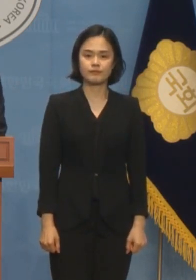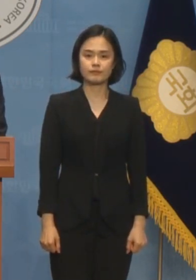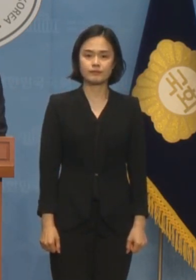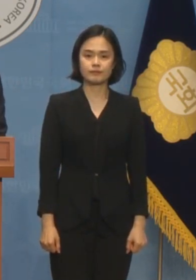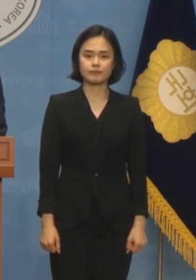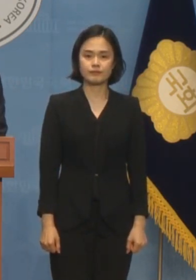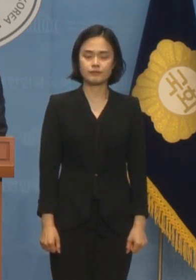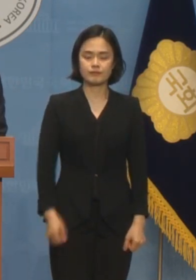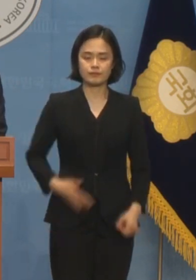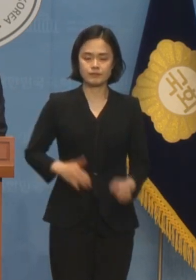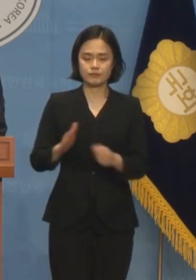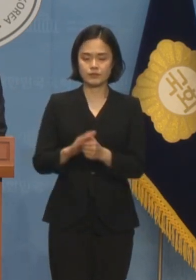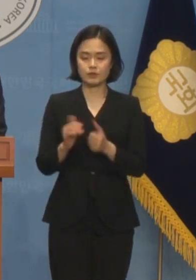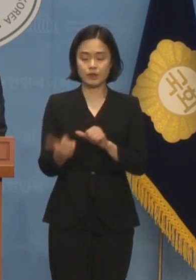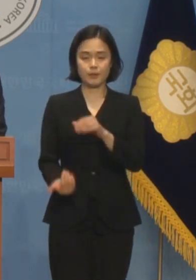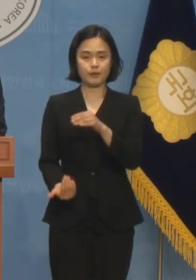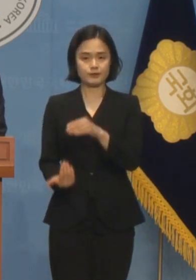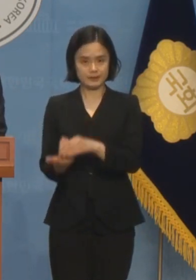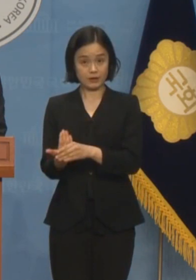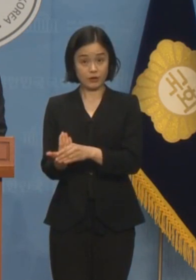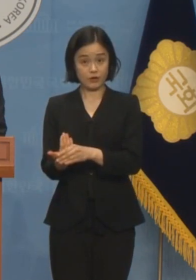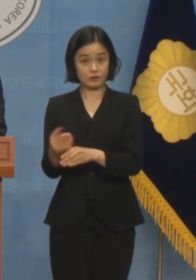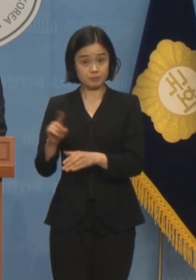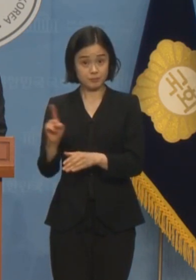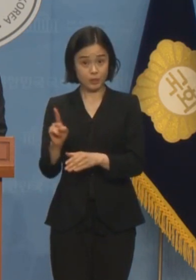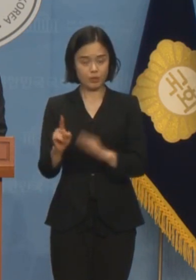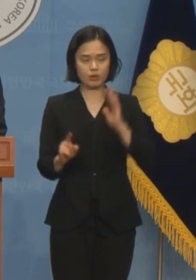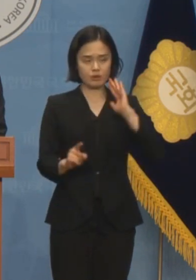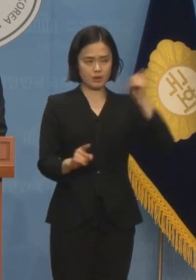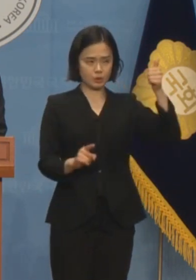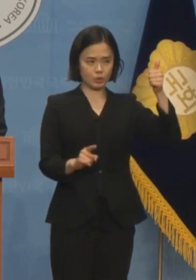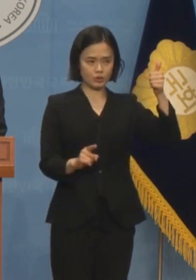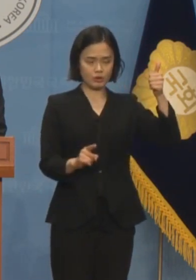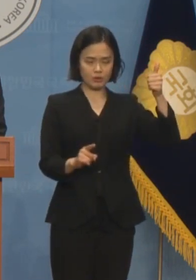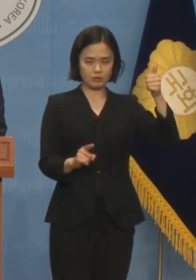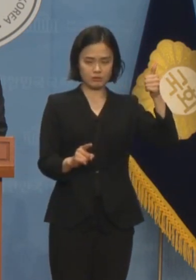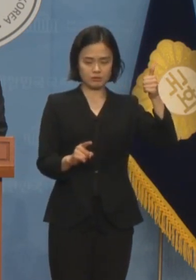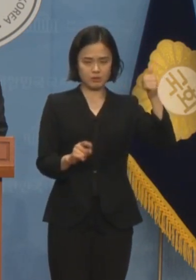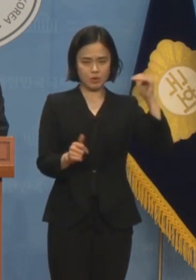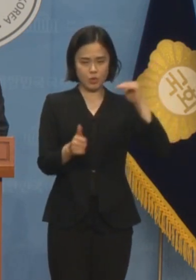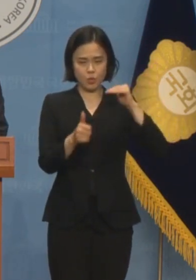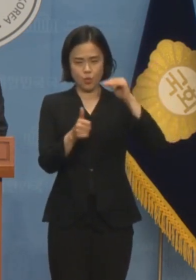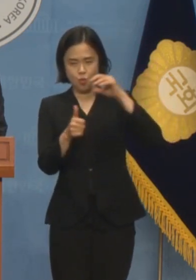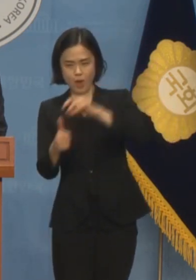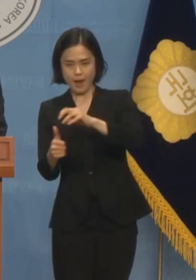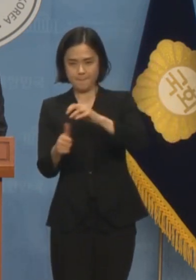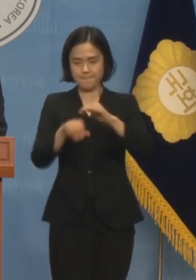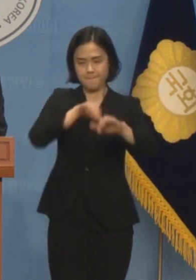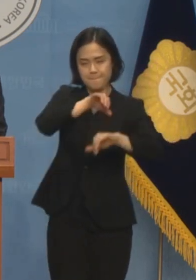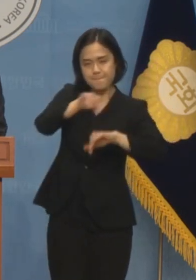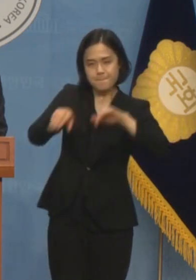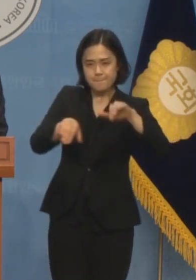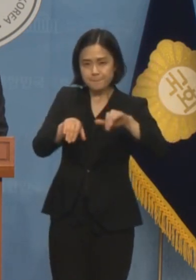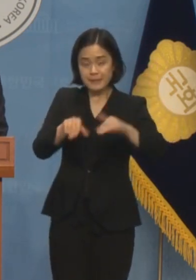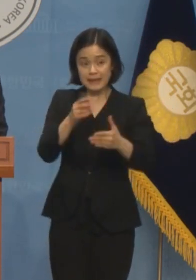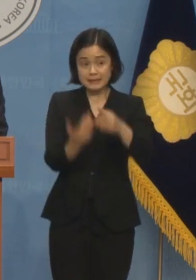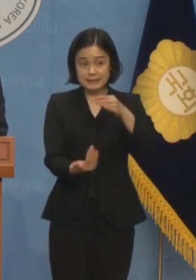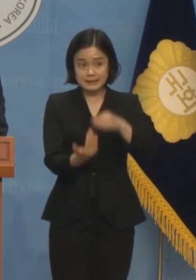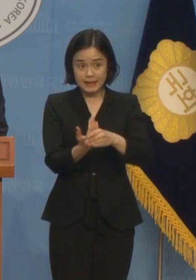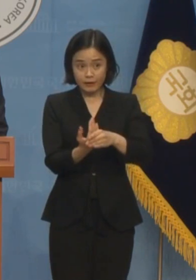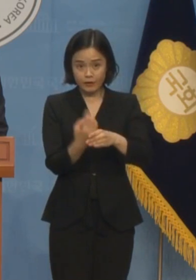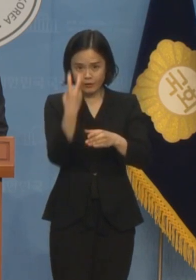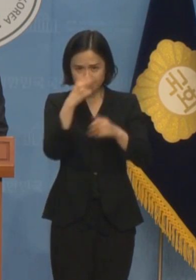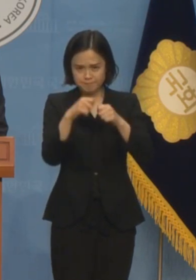순직해병 사건 대통령의 외압 의혹과 수사 개입 진상조사를 위한 특별위원회 위원장을 맡고 있는